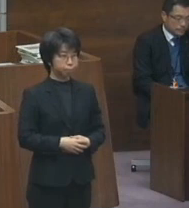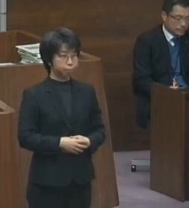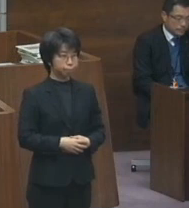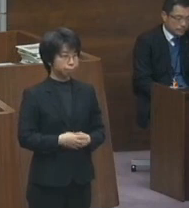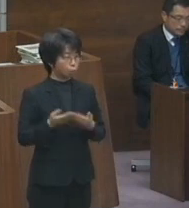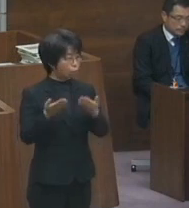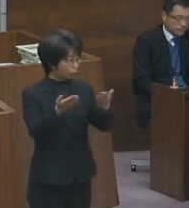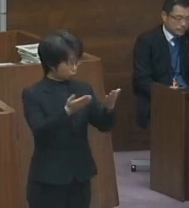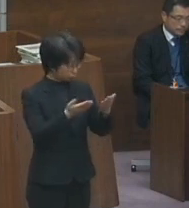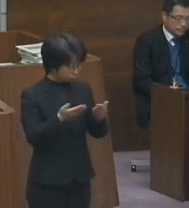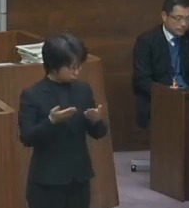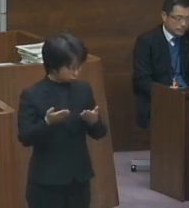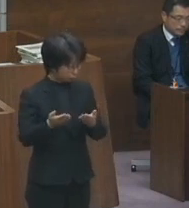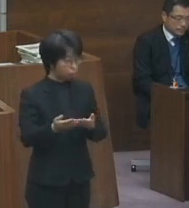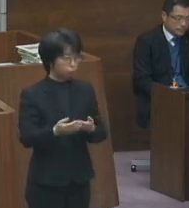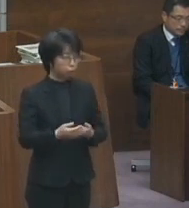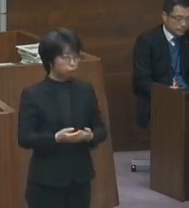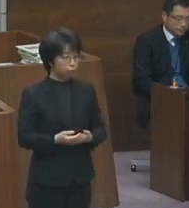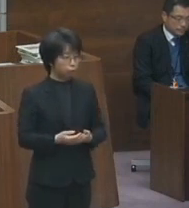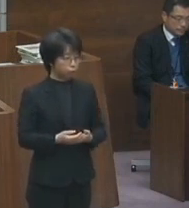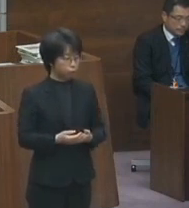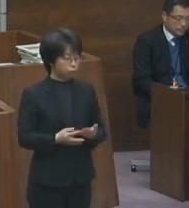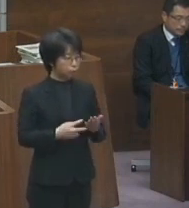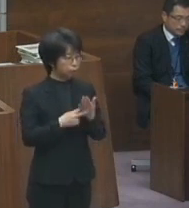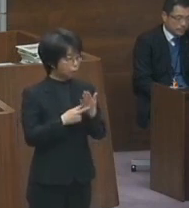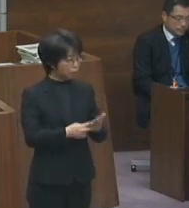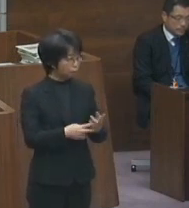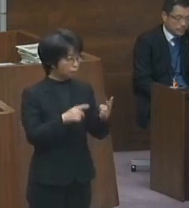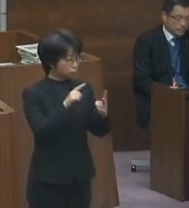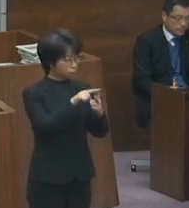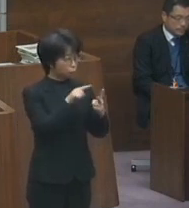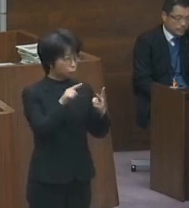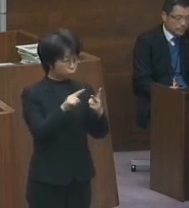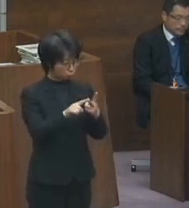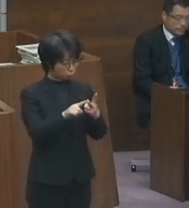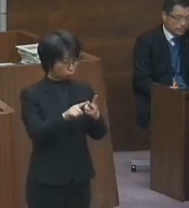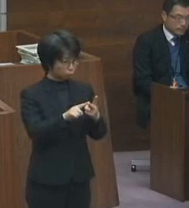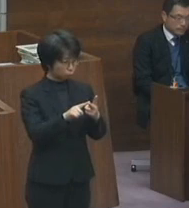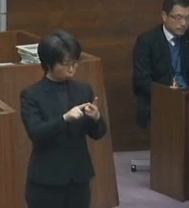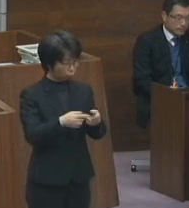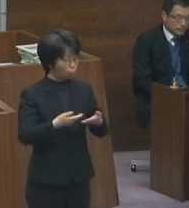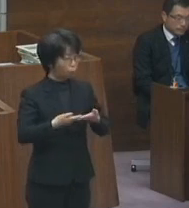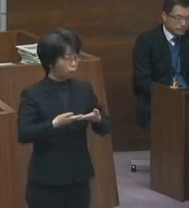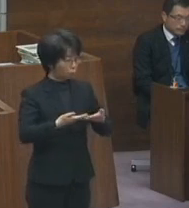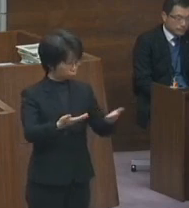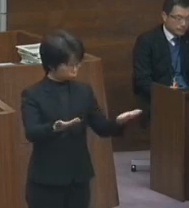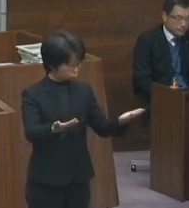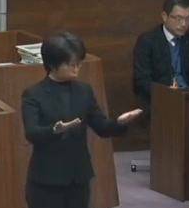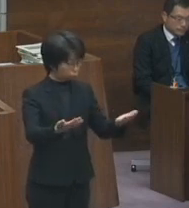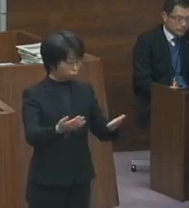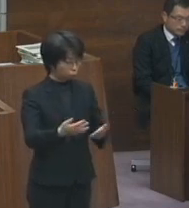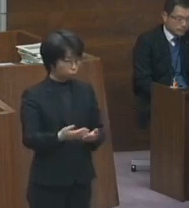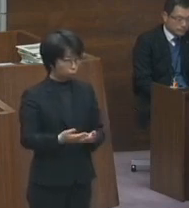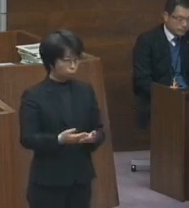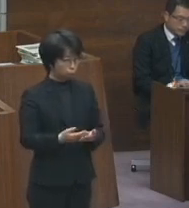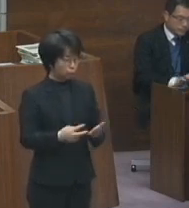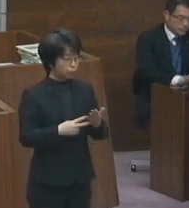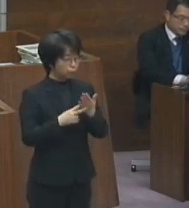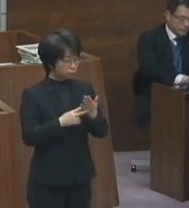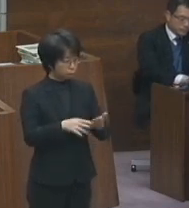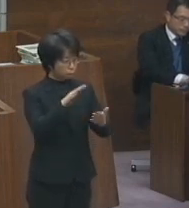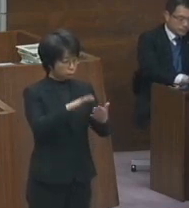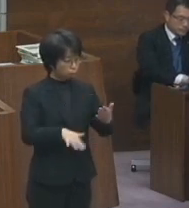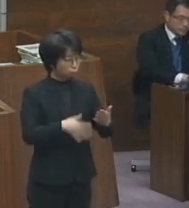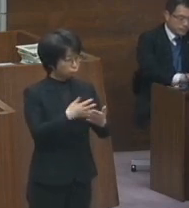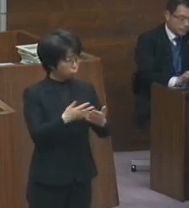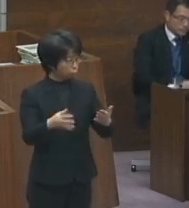お諮りいたします。これら請願2件につきましては、お手元にご配布いたしております請願文書表